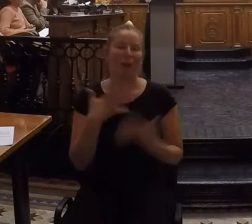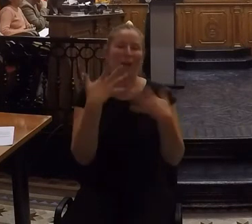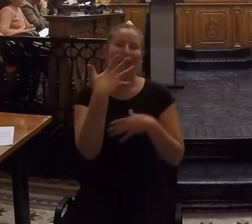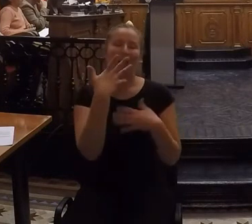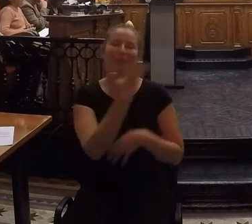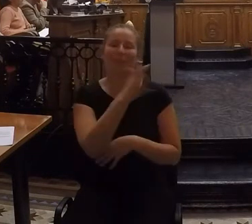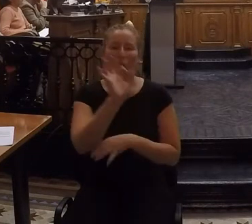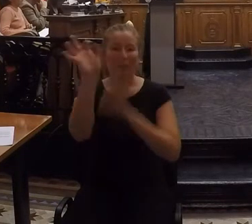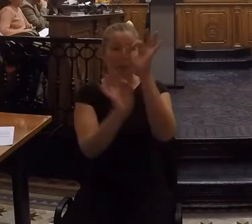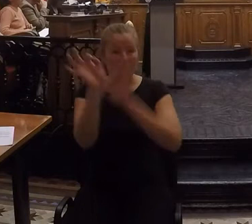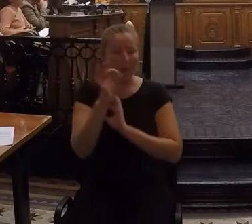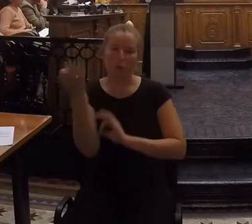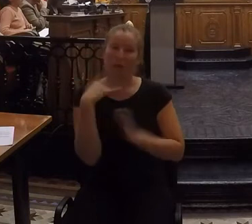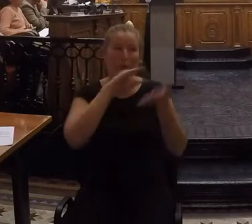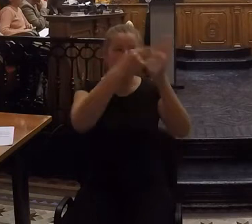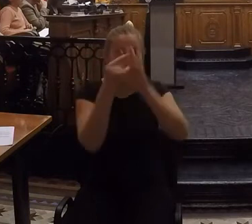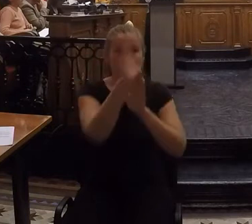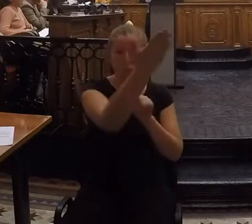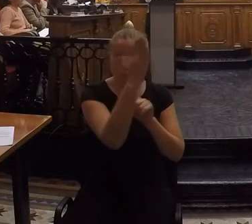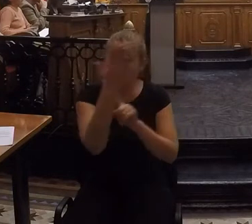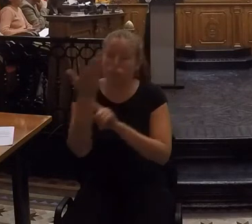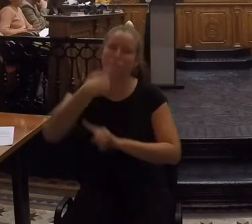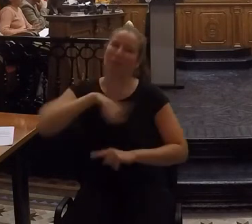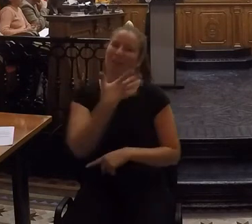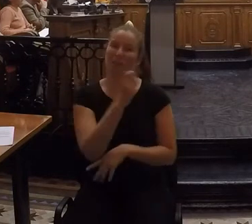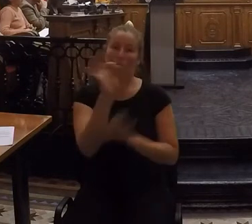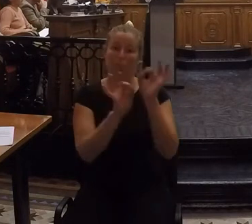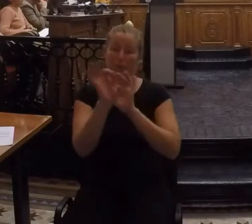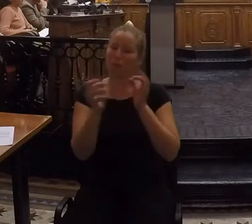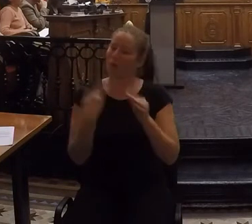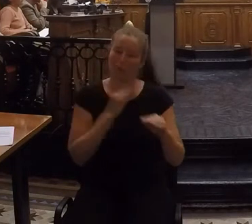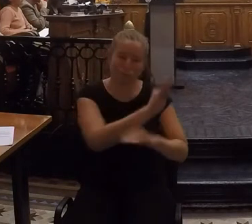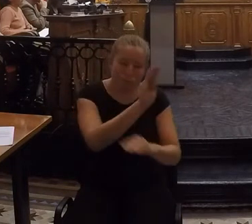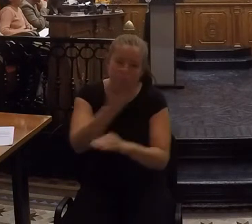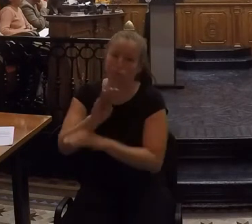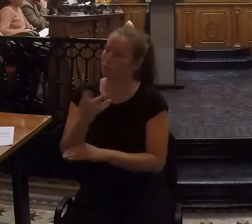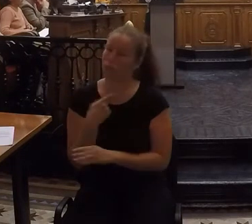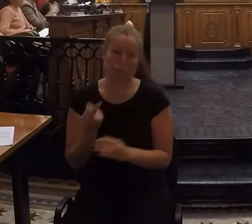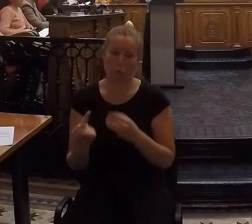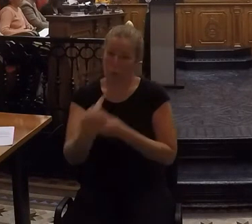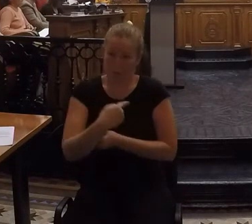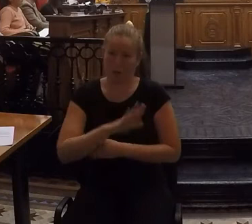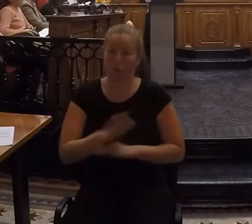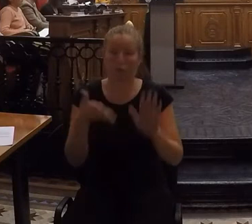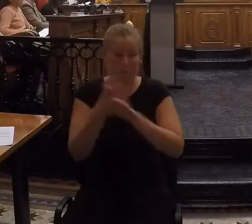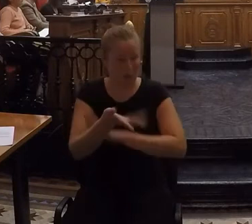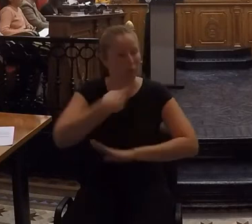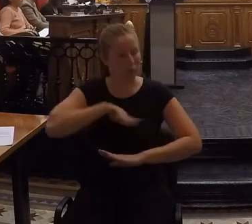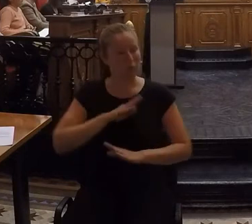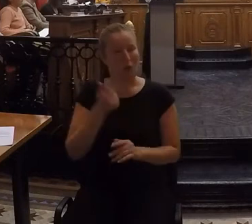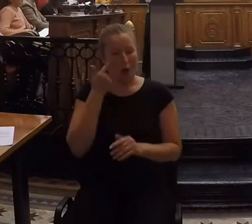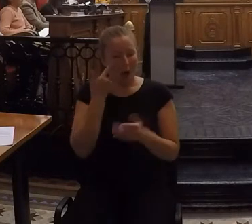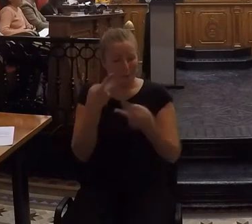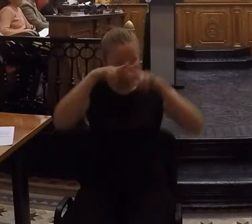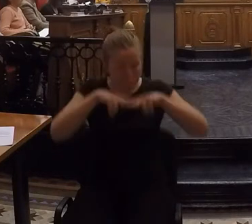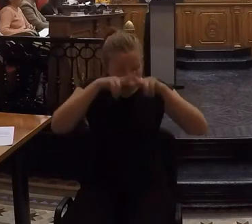que finalmente sean subvencionados, a día de hoy desconocemos si se va a recibir subvención y para qué proyectos y por qué